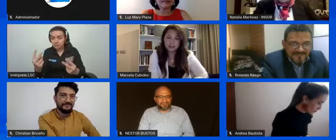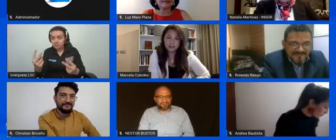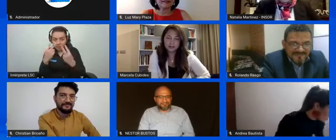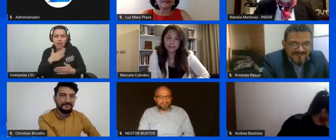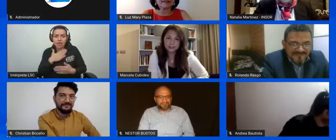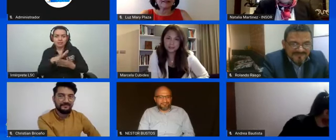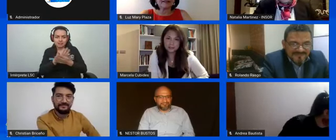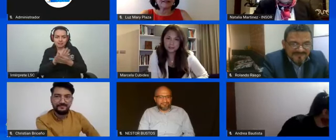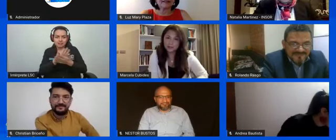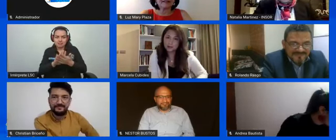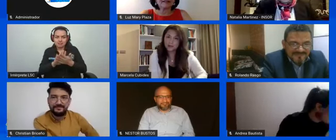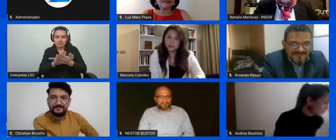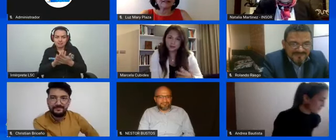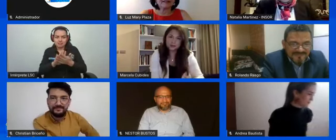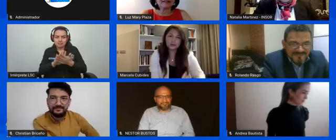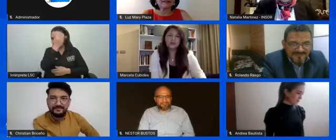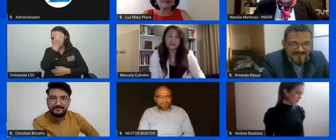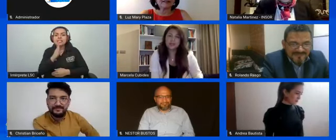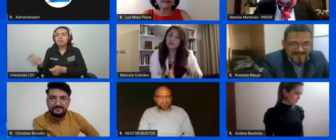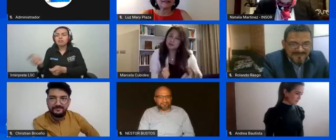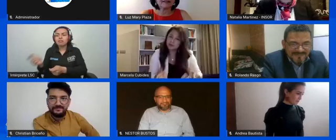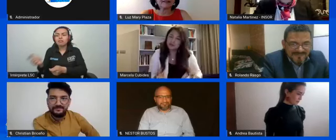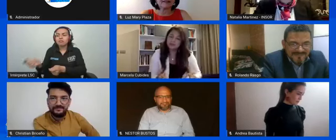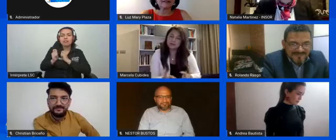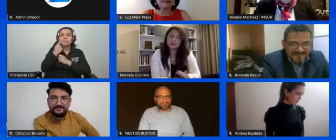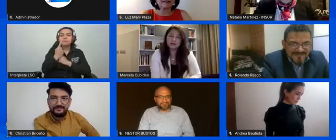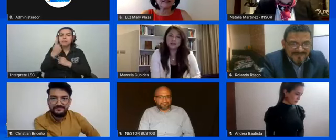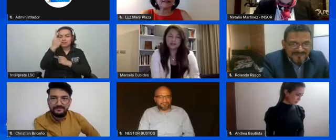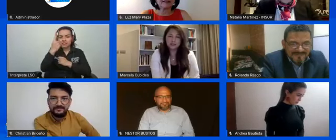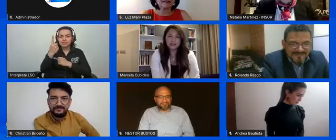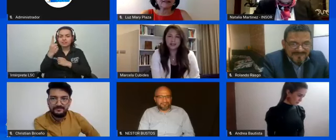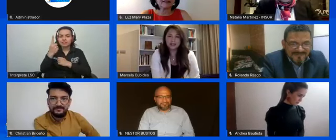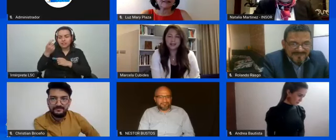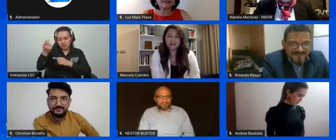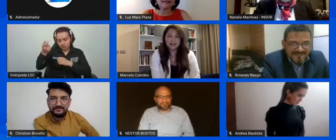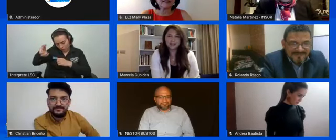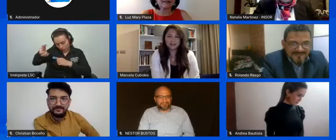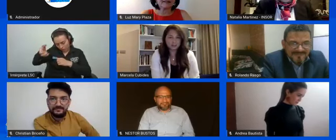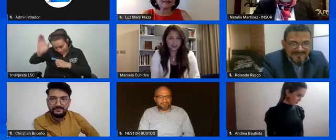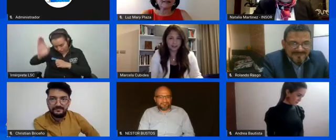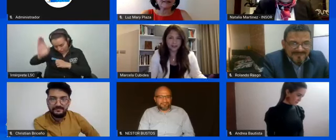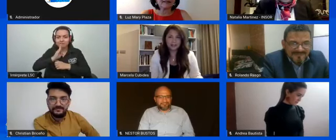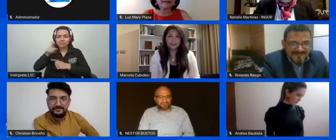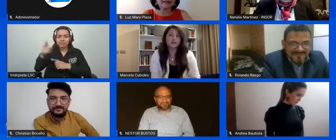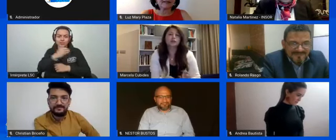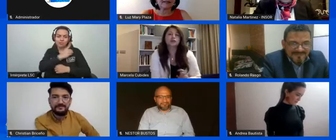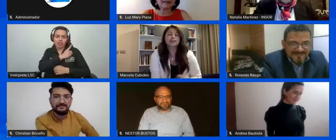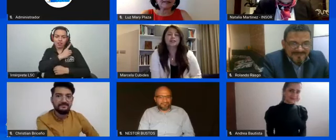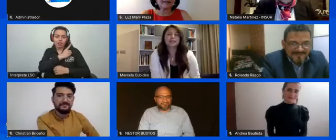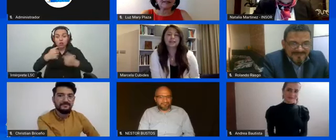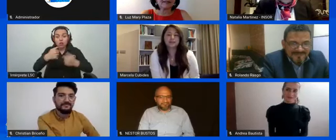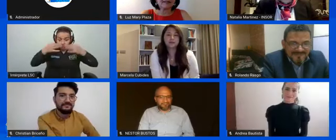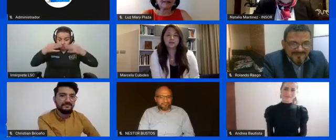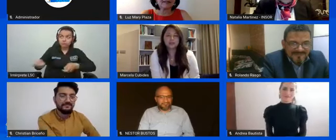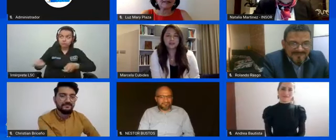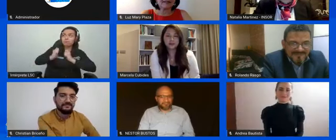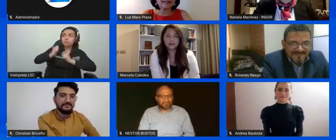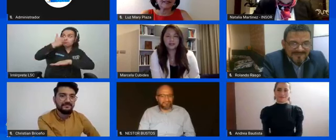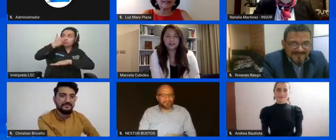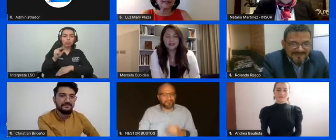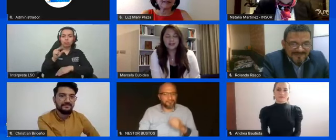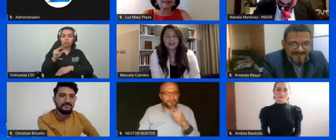la primera vez allá en el Ministerio de Educación cuando todavía no estaba posicionada, pero Rolando fue el encargado de hacerme la introducción inicial a la